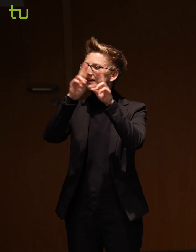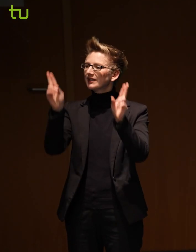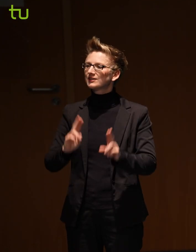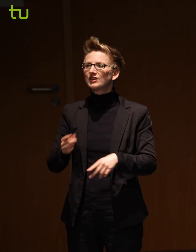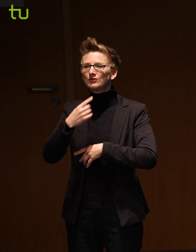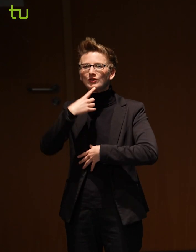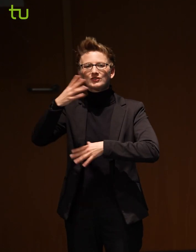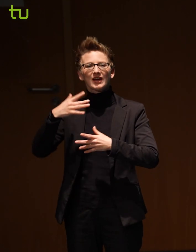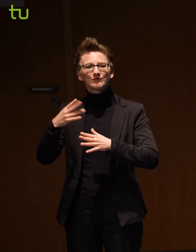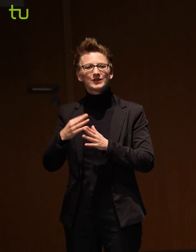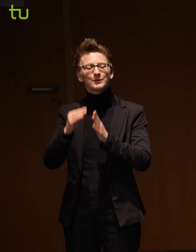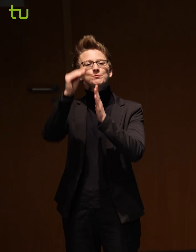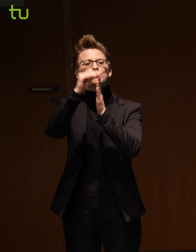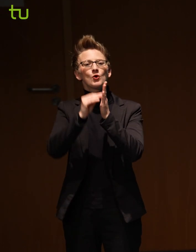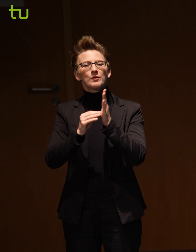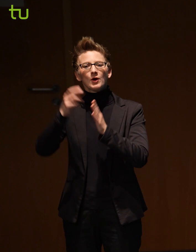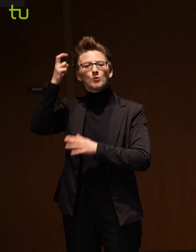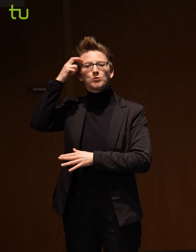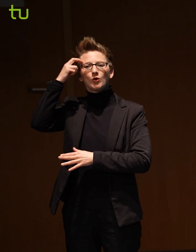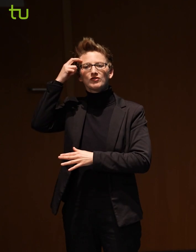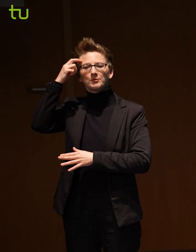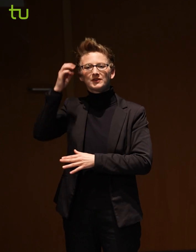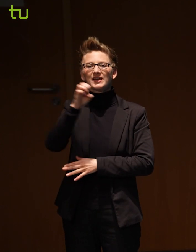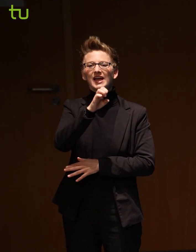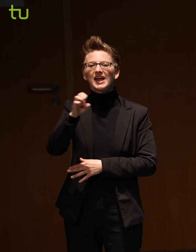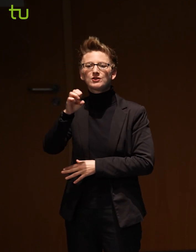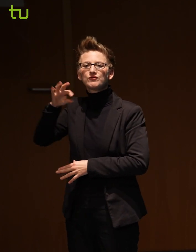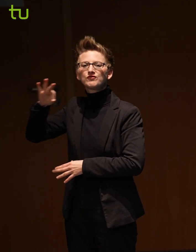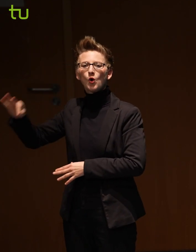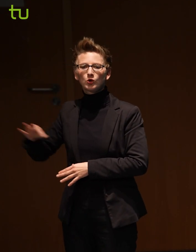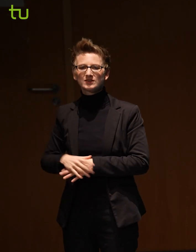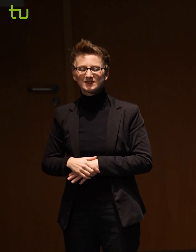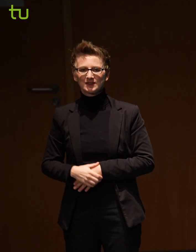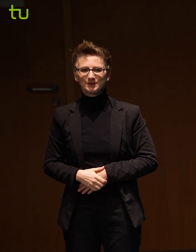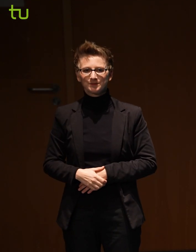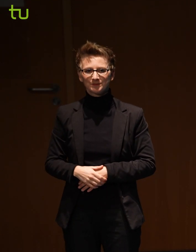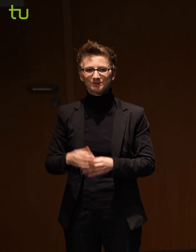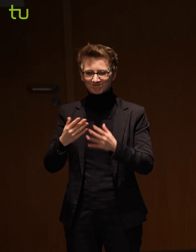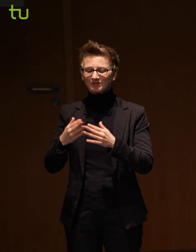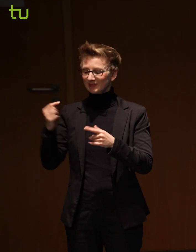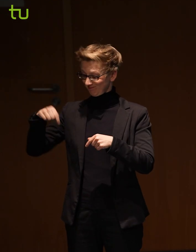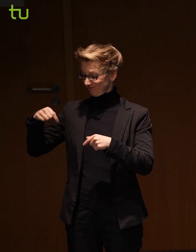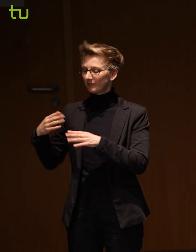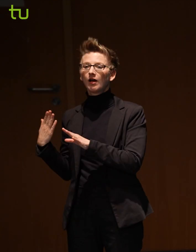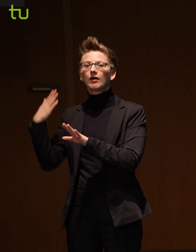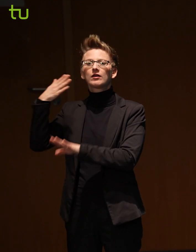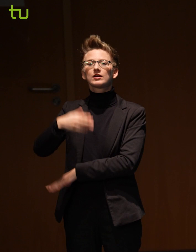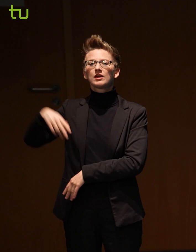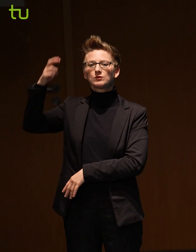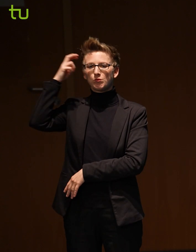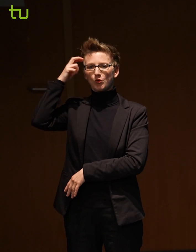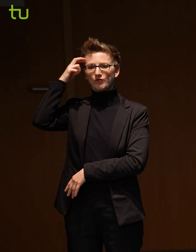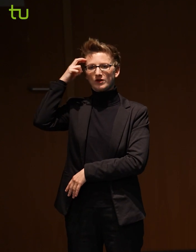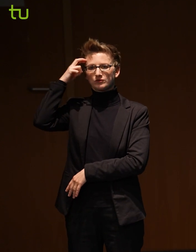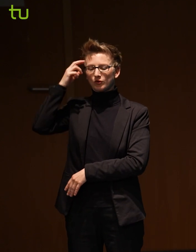Pope bezeichnet. Professor Ed Folsom aus Iowa, Fulbright Gastprofessor an unserer Universität und